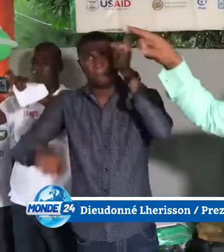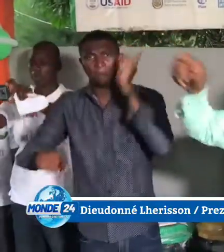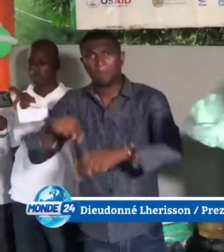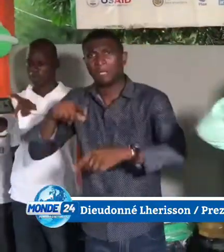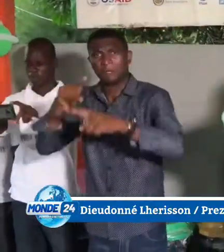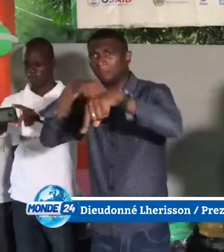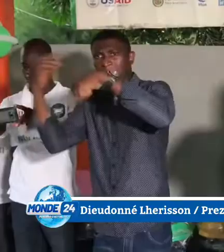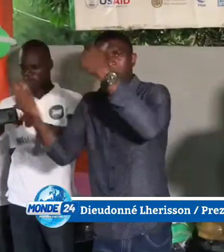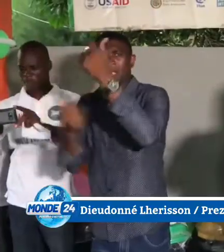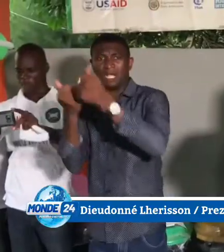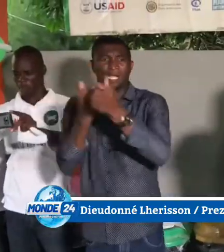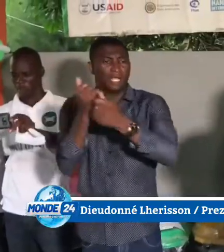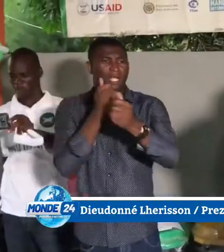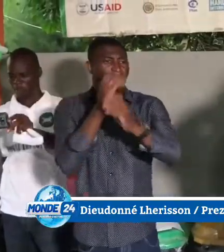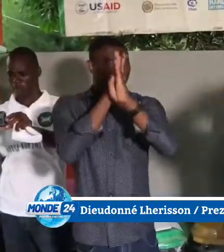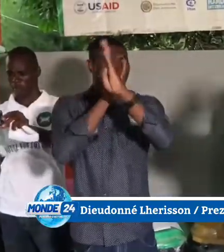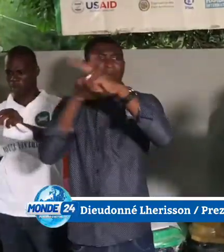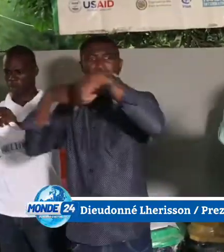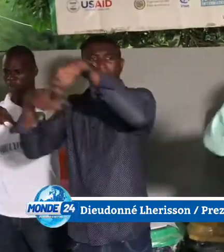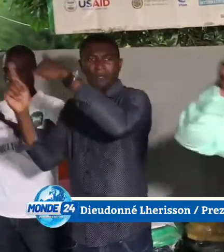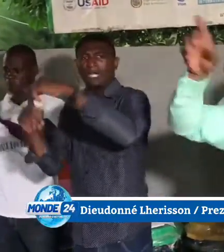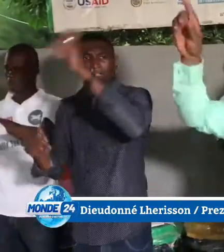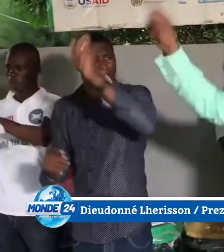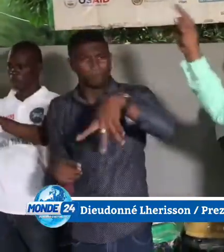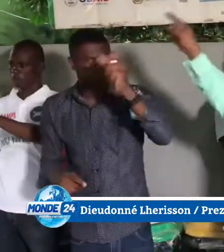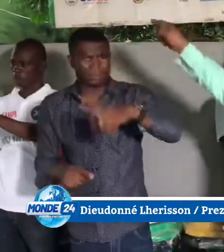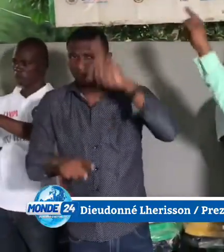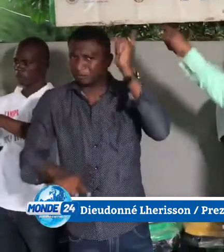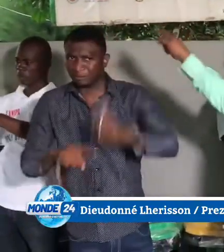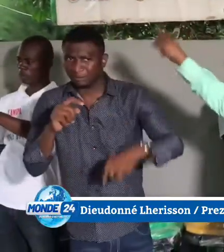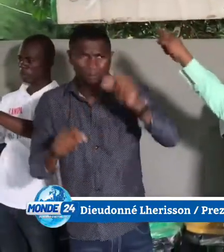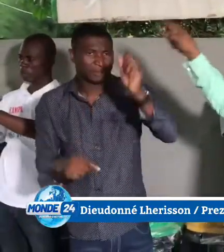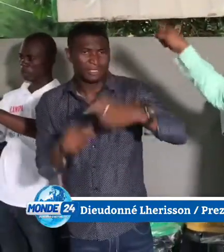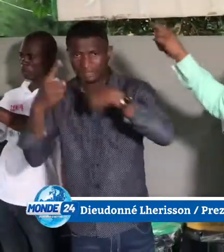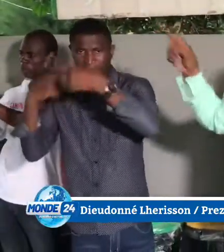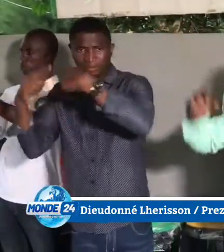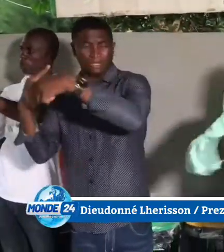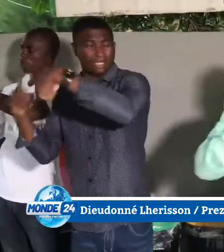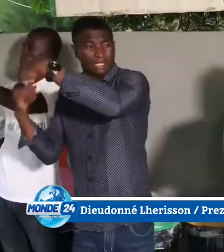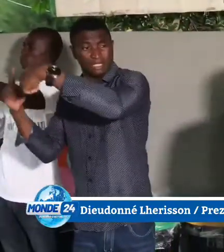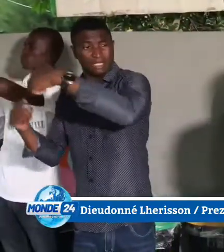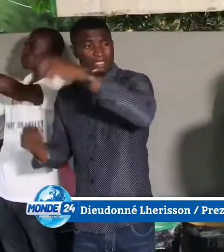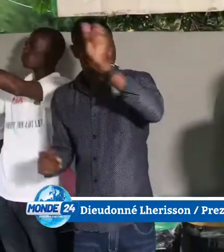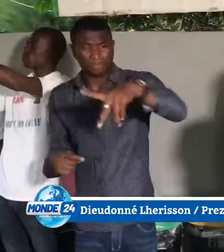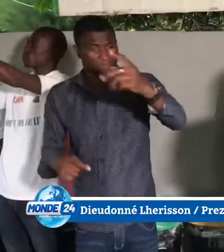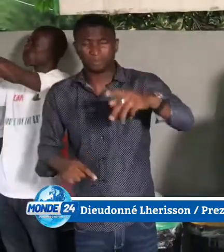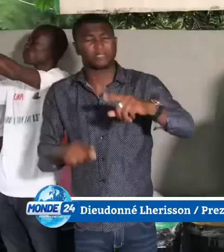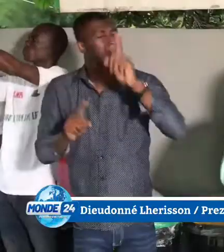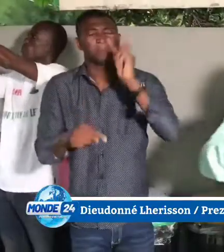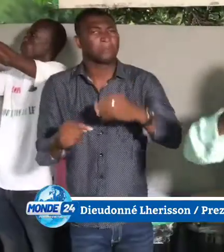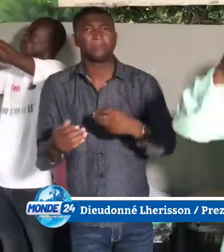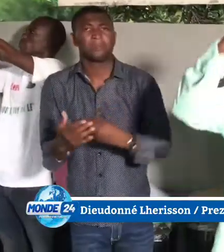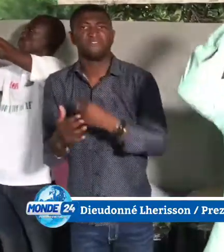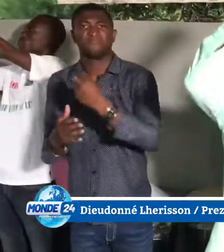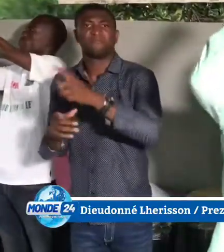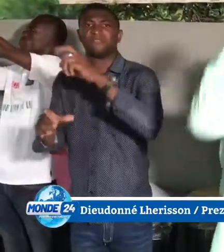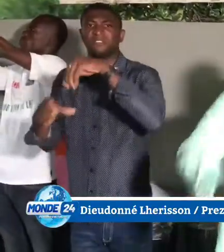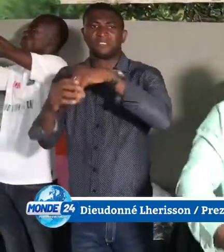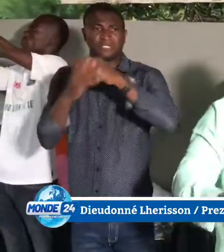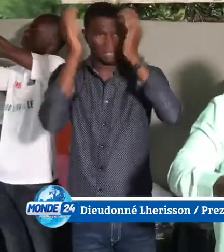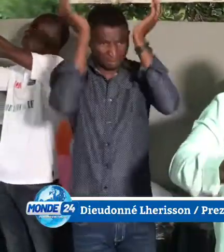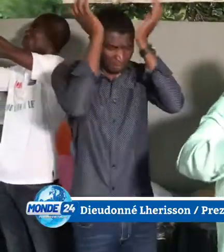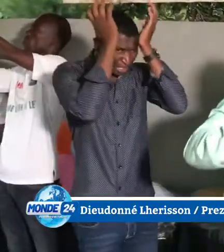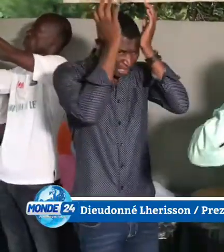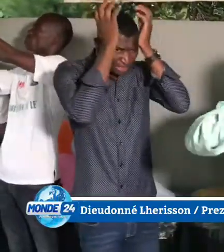yo, gen environ 6 mois, yo pas qu'à le vendre dans le marché. Moun qui te prête comme dans la caisse